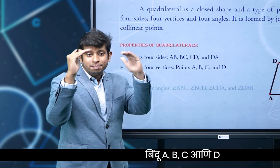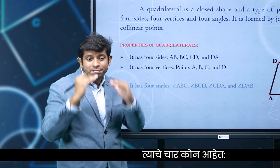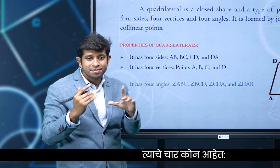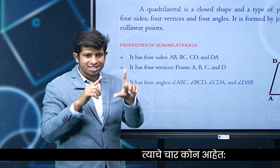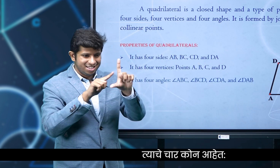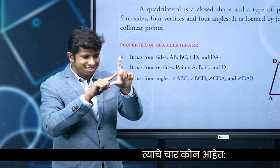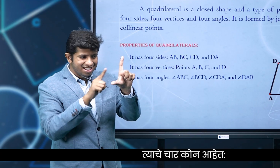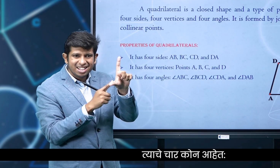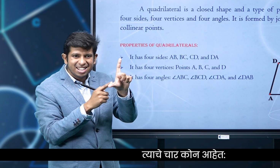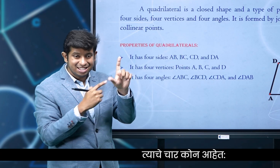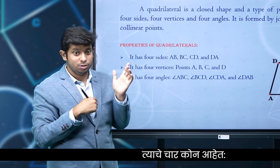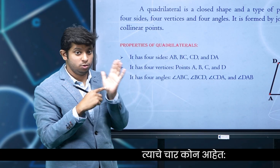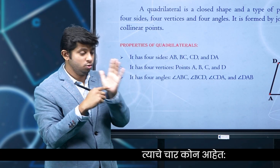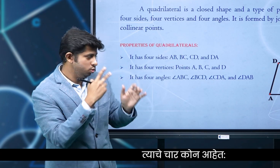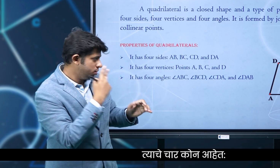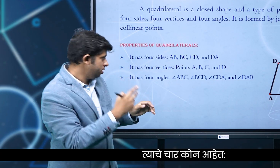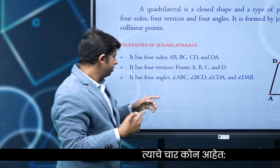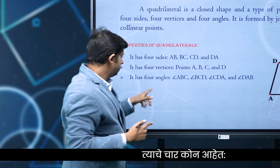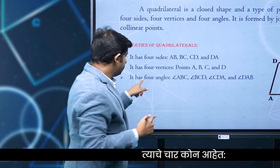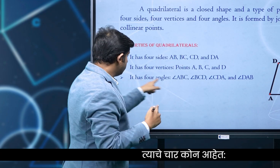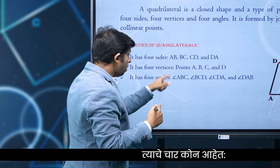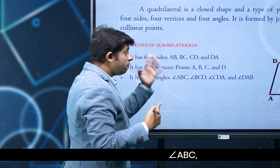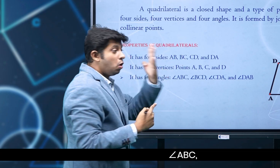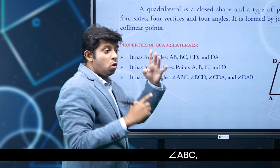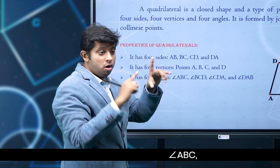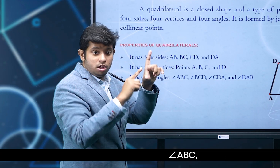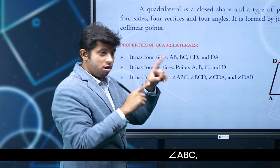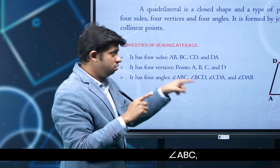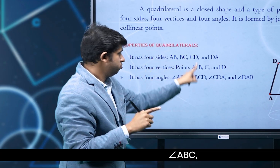त्याच्या चार कोन आहेत: अँगल ए बी सी,